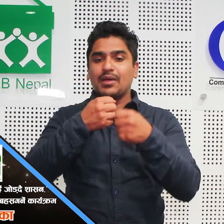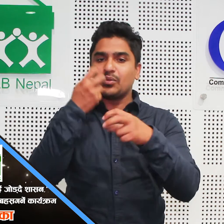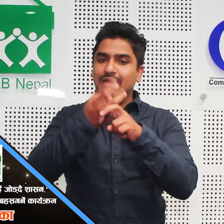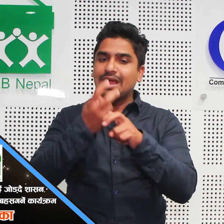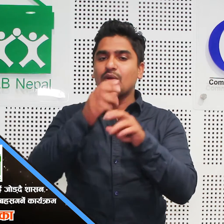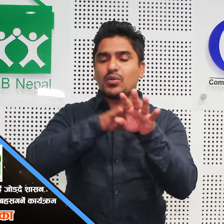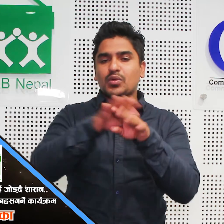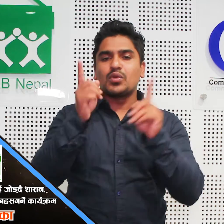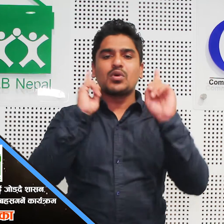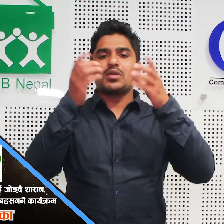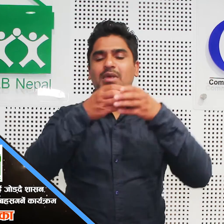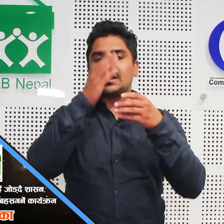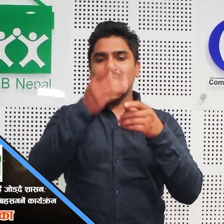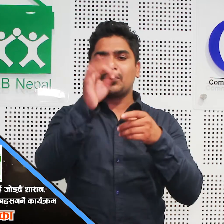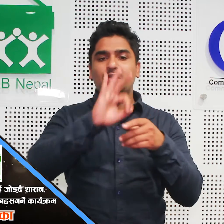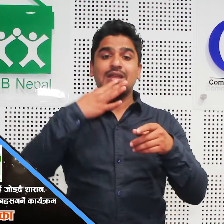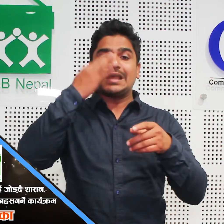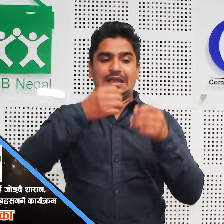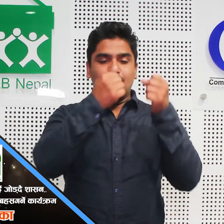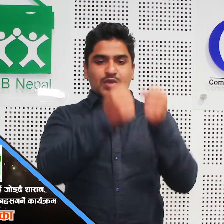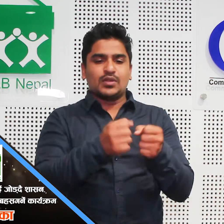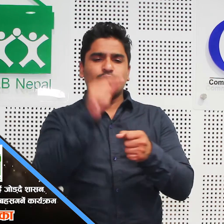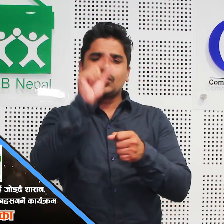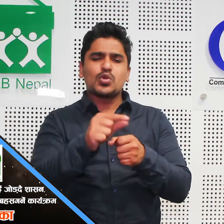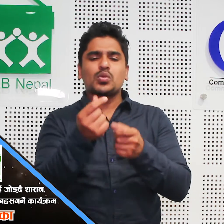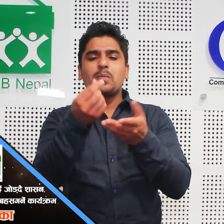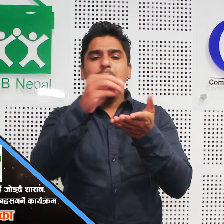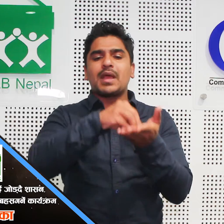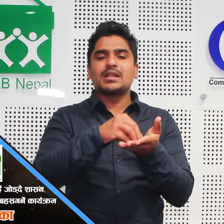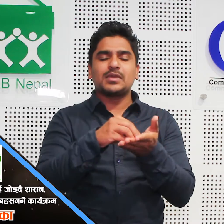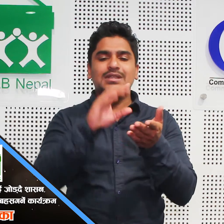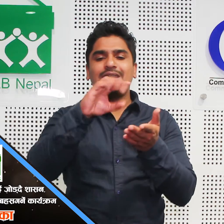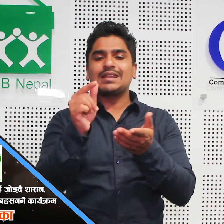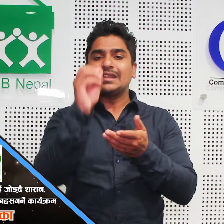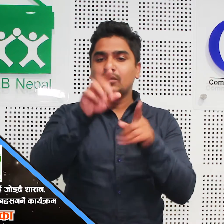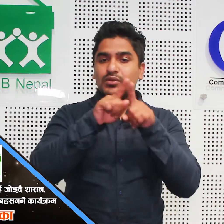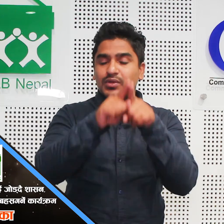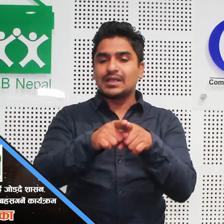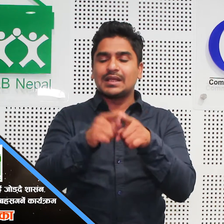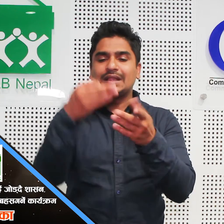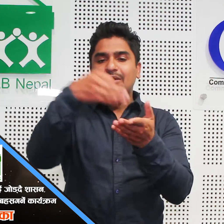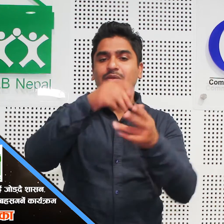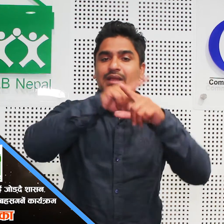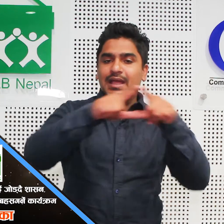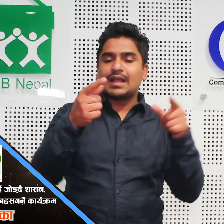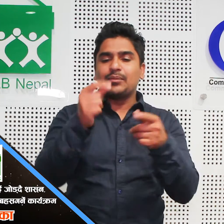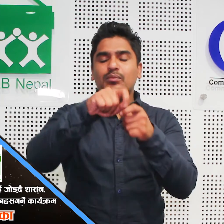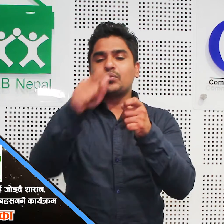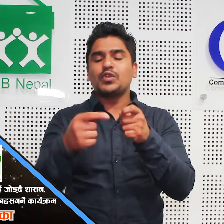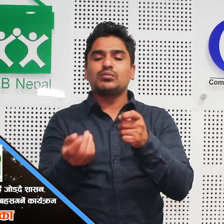कठिनाईहरूमा नगरपालिकाले बैंक ग्यारेन्टी बसेर सस्तो ब्याज दरमा कर्जा उपलब्ध गराउनुका साथै बिना धितो बिउ पुँजी पनि उपलब्ध गराएको